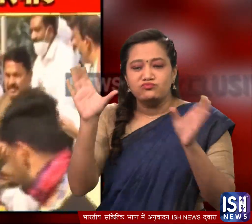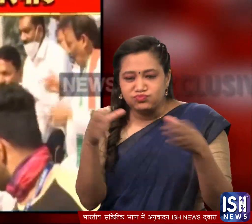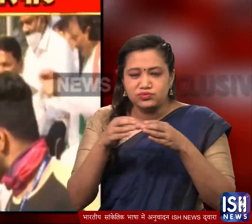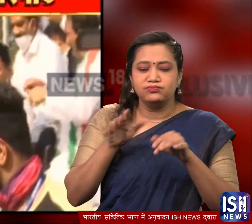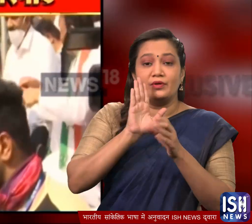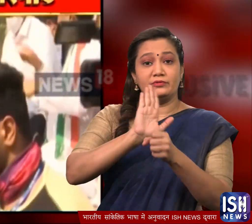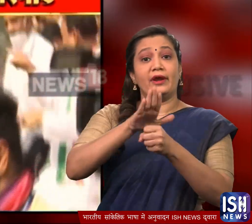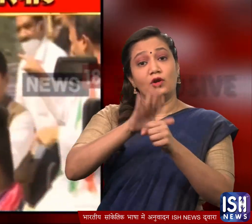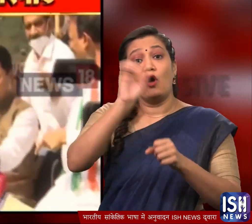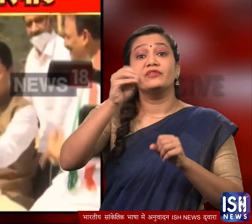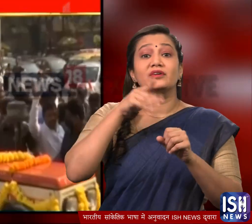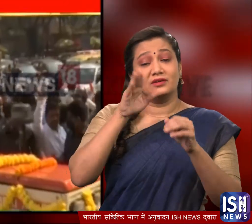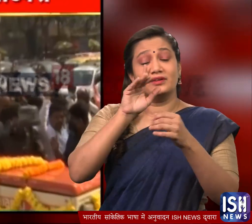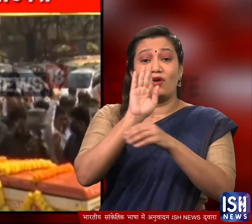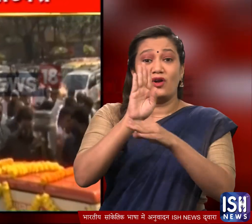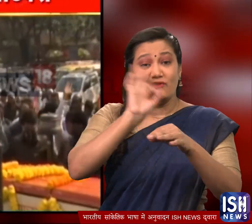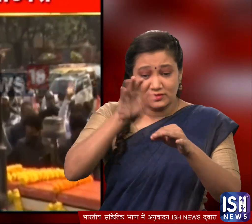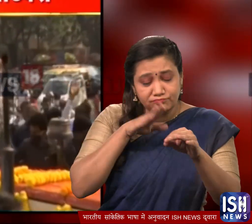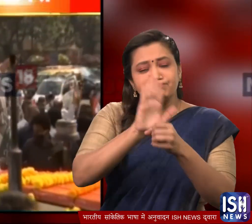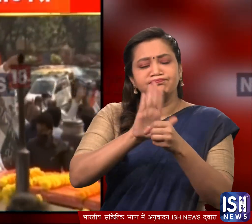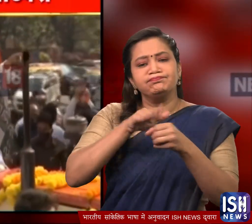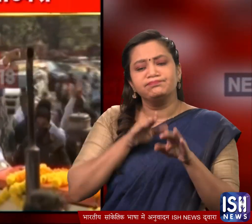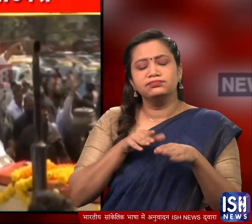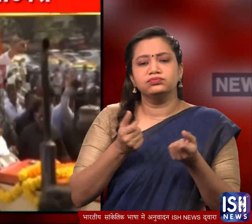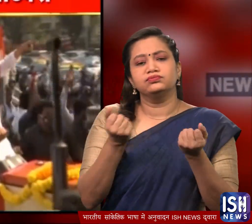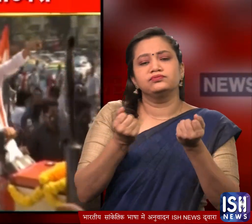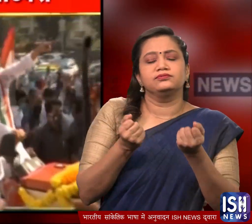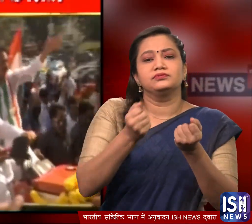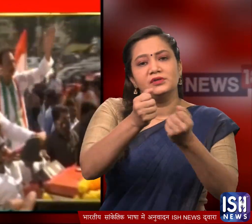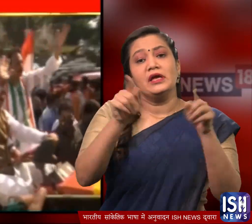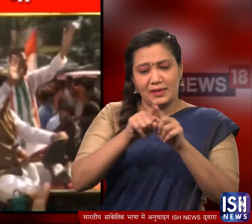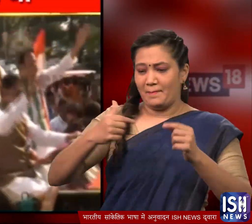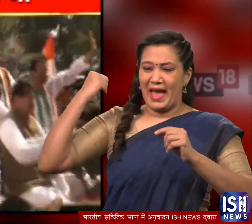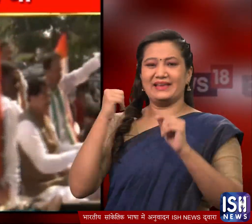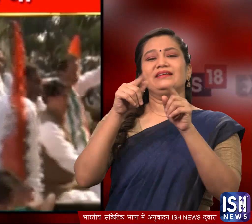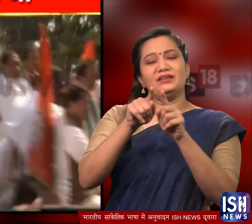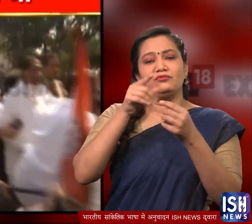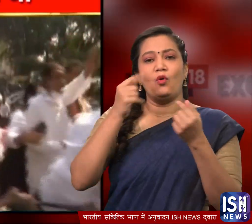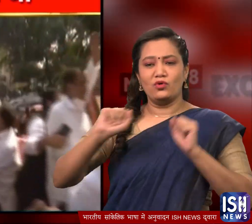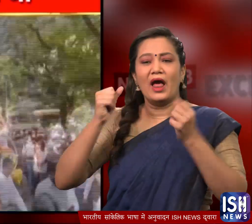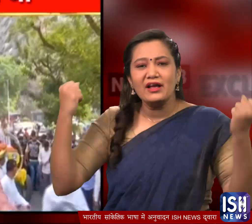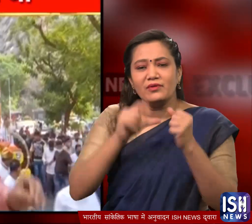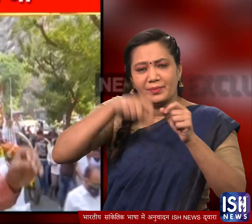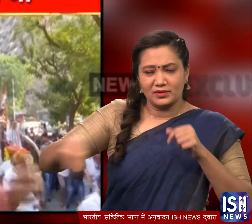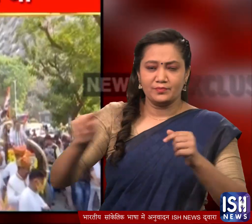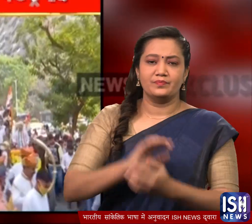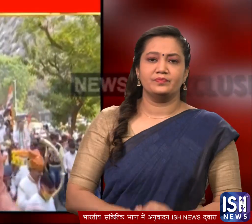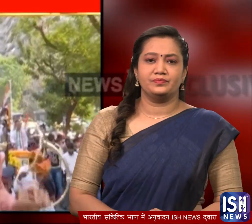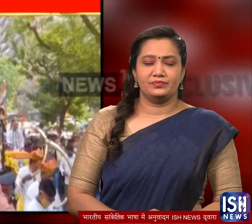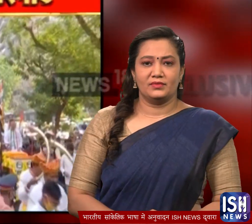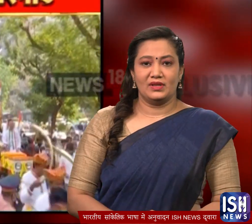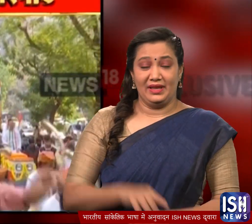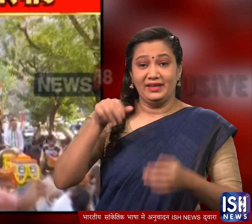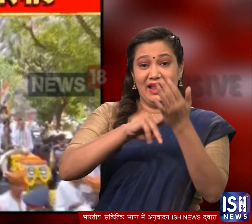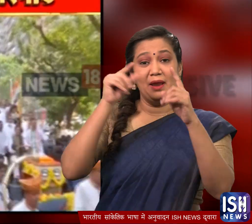के साथ ट्रैक्टर चलाते हुए कांग्रेस दफ्तर पहुंचे। इस दौरान ट्रैक्टर की ट्रॉली पर उनके साथी कार्यकर्ता भी मौजूद थे। कांग्रेस के